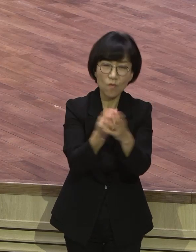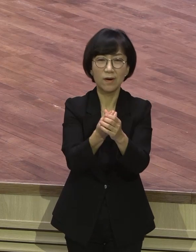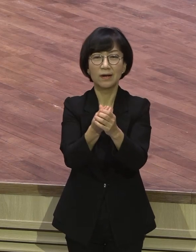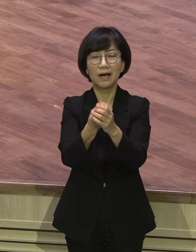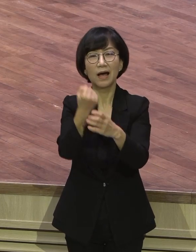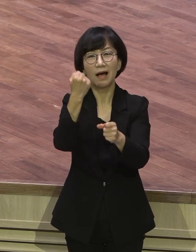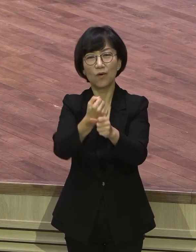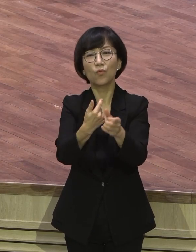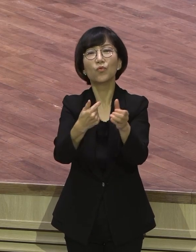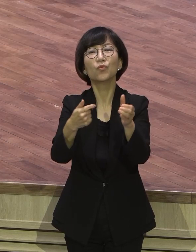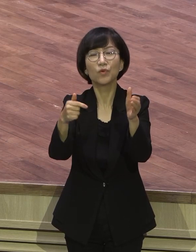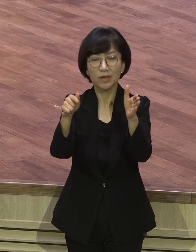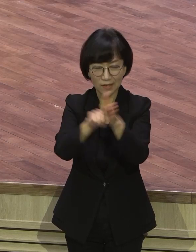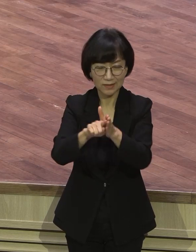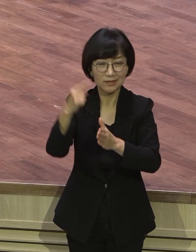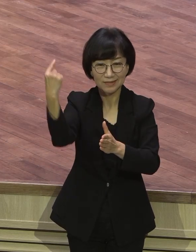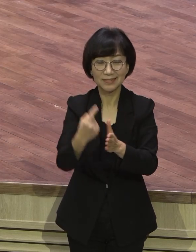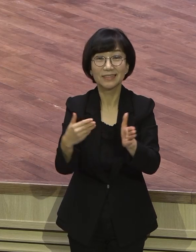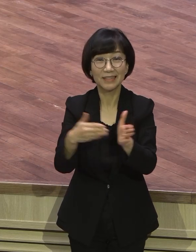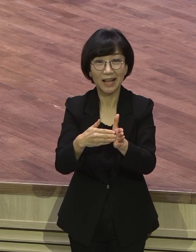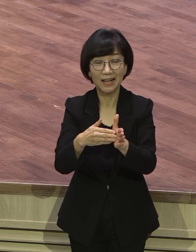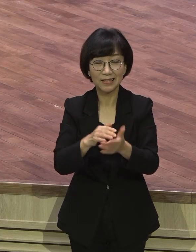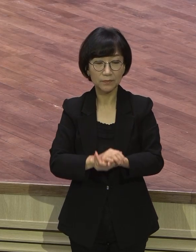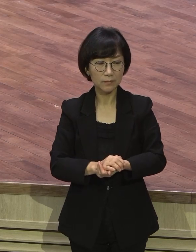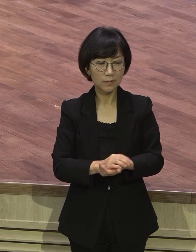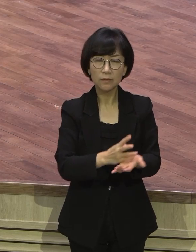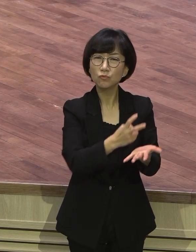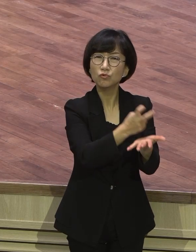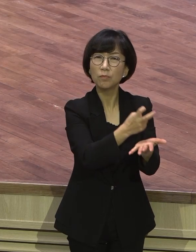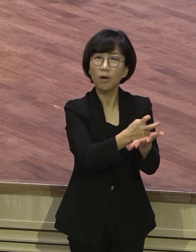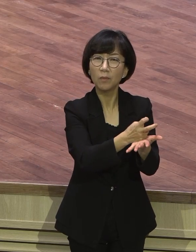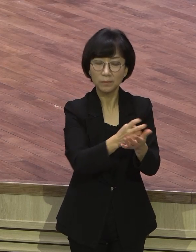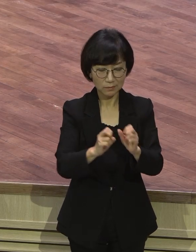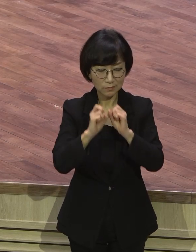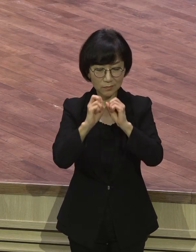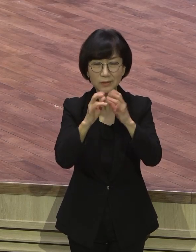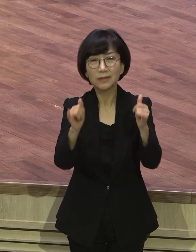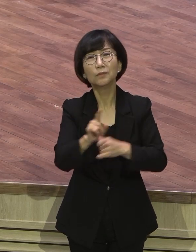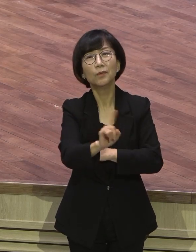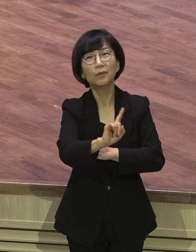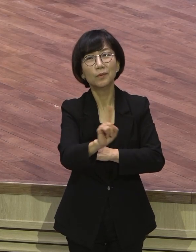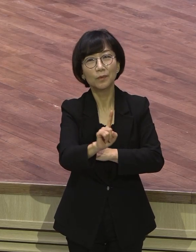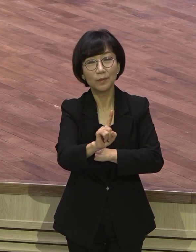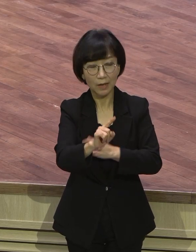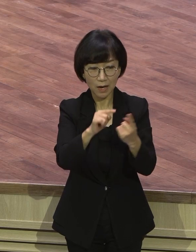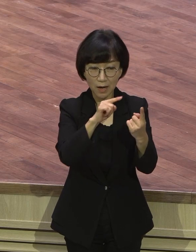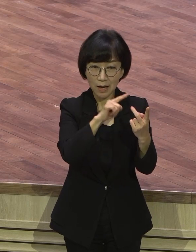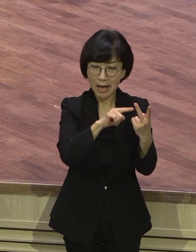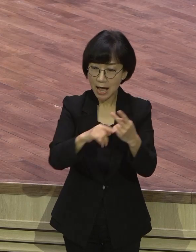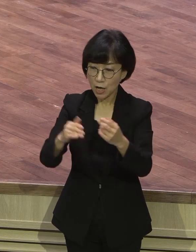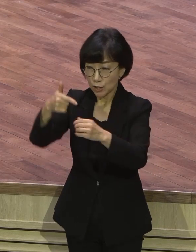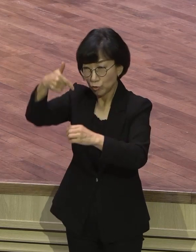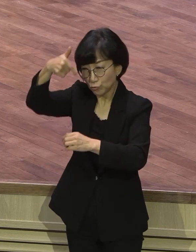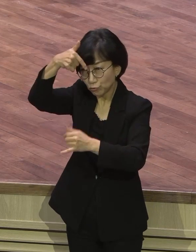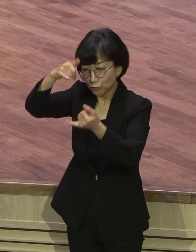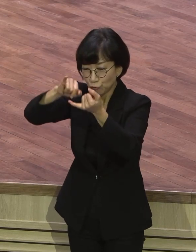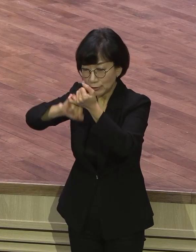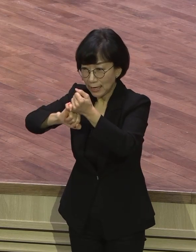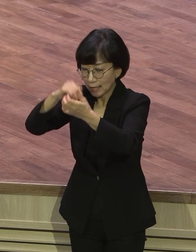그걸 말씀하고 있어요. 여기서 율법이나 선지자는 구약 성경 전체를 가르칠 말이에요. 구약 성경